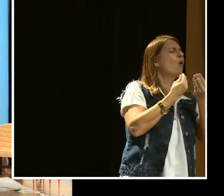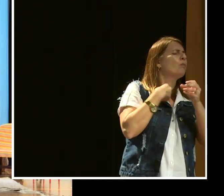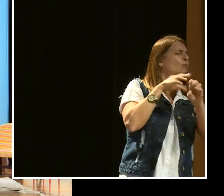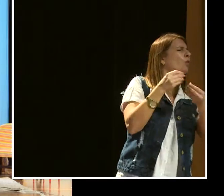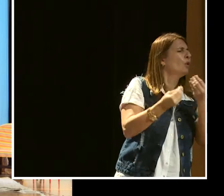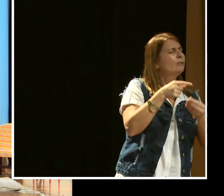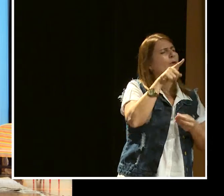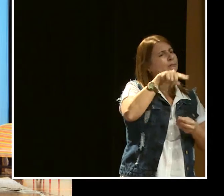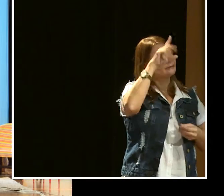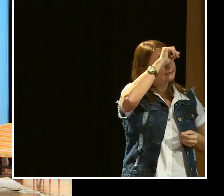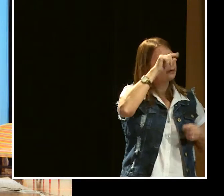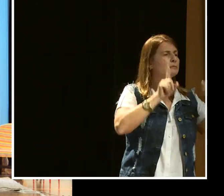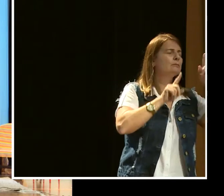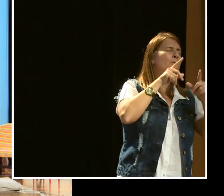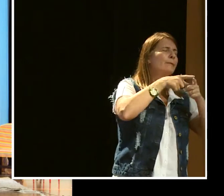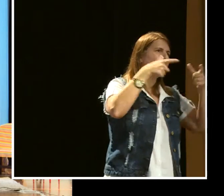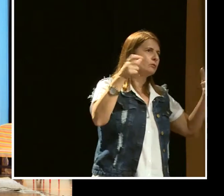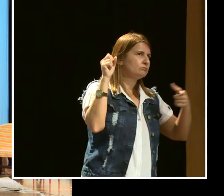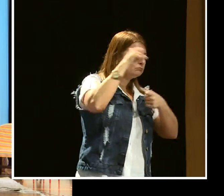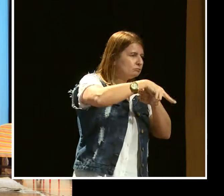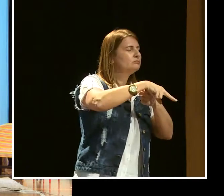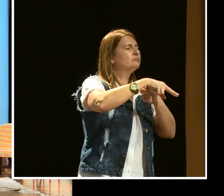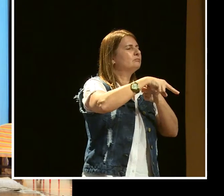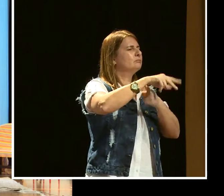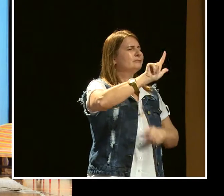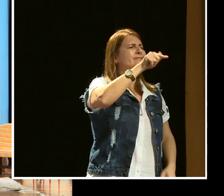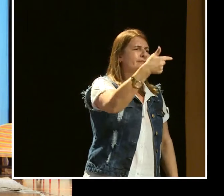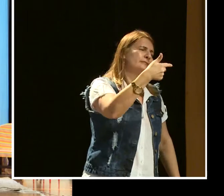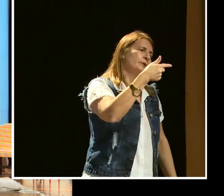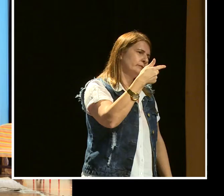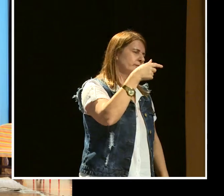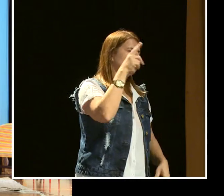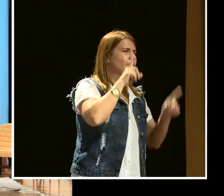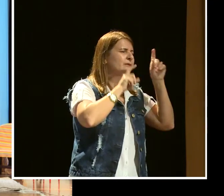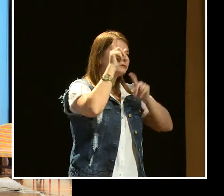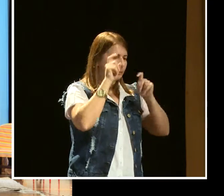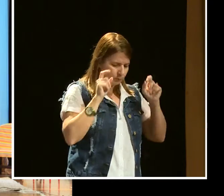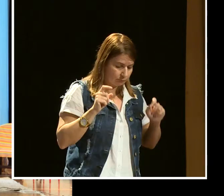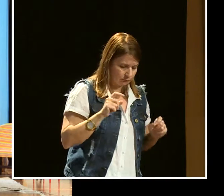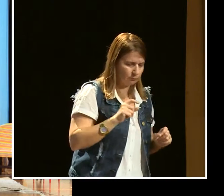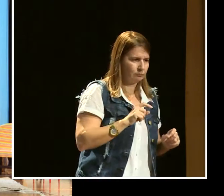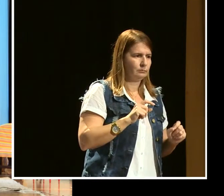O processo morfológico na língua de sinais. Nós sabemos que